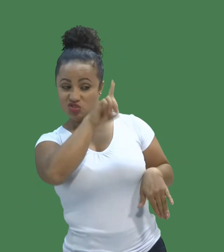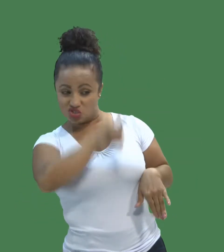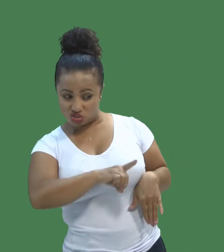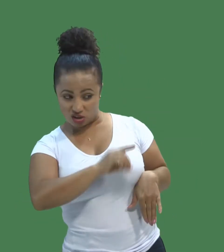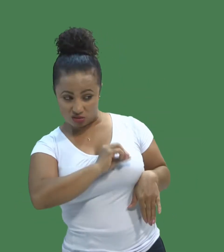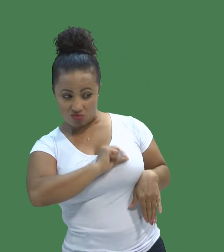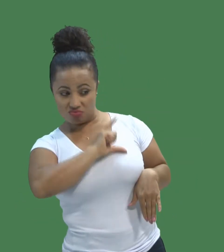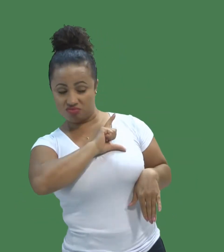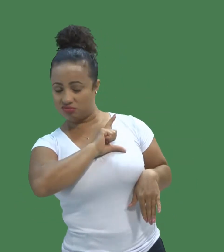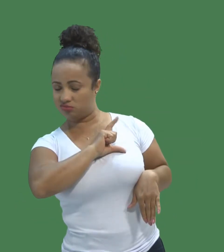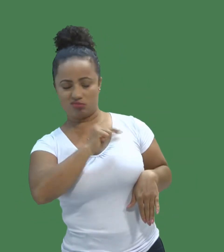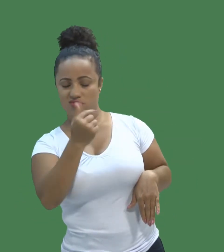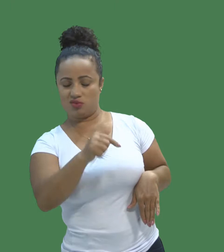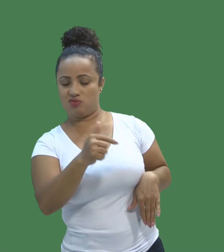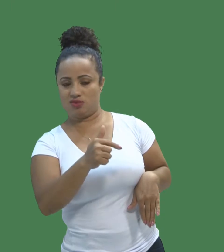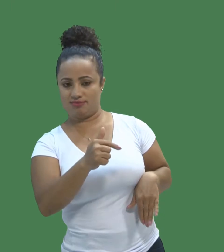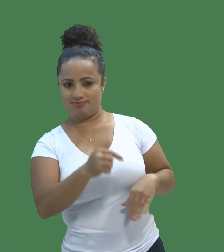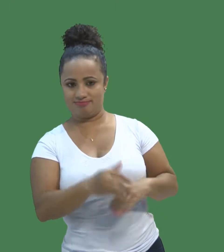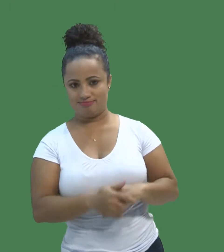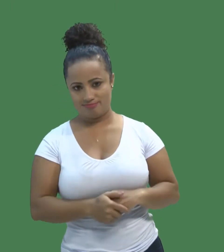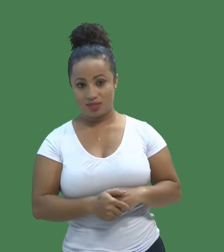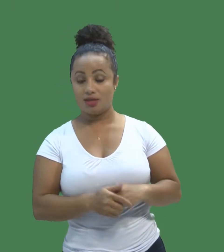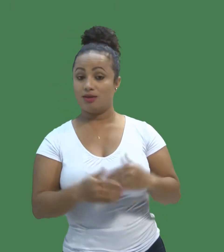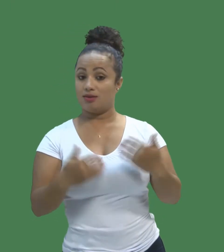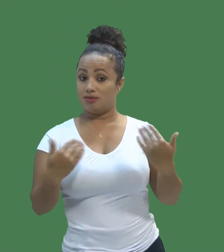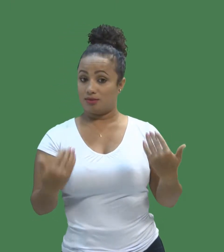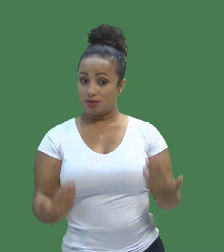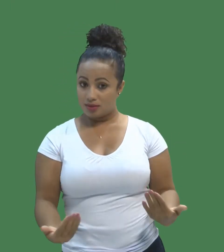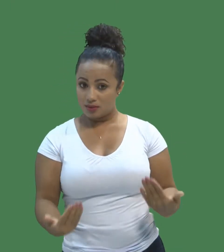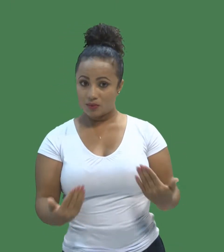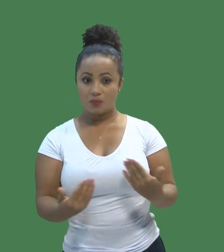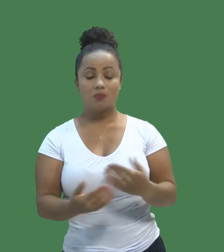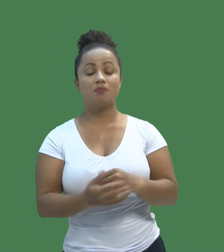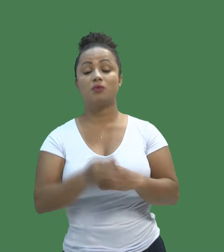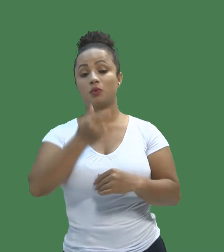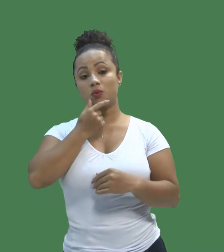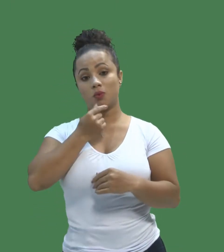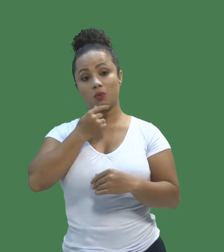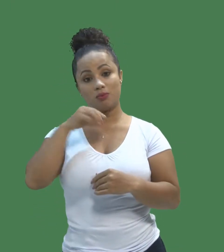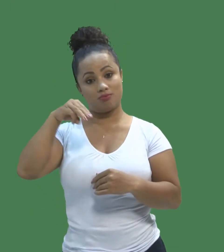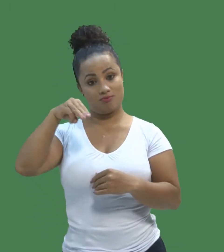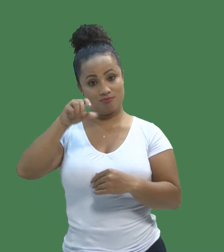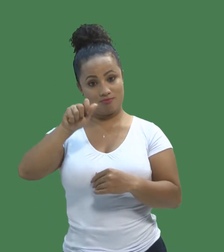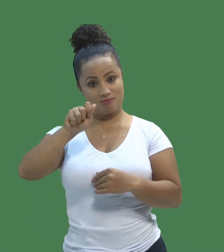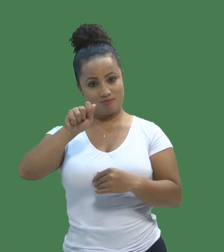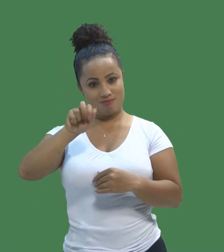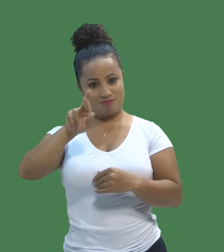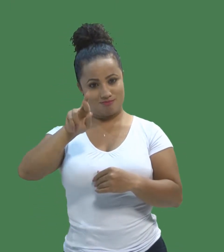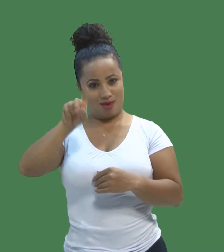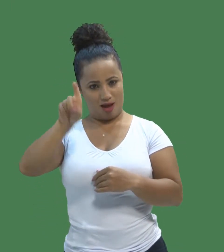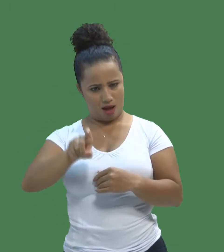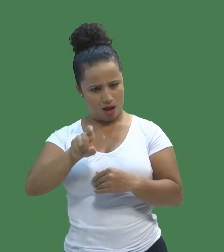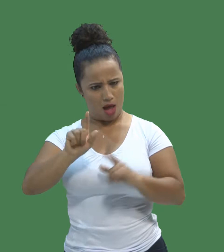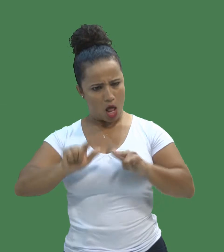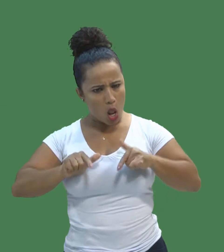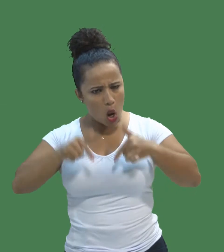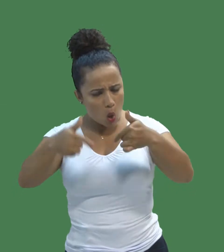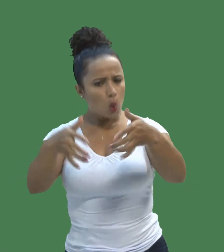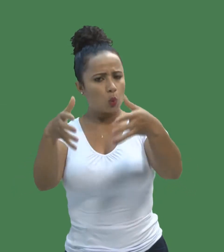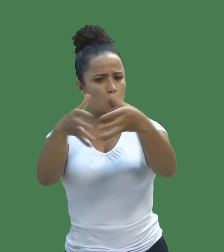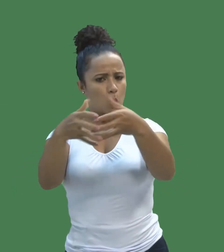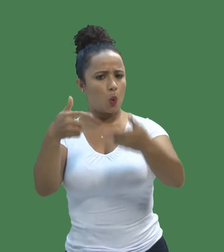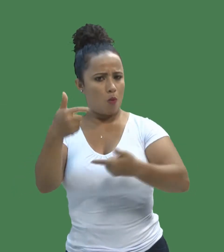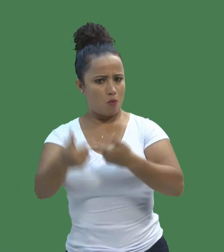O marxismo defende a organização dos trabalhadores pelo fim das desigualdades do sistema capitalista.